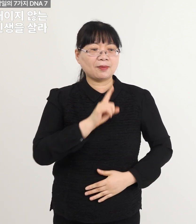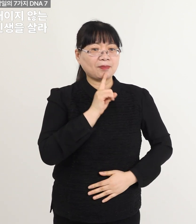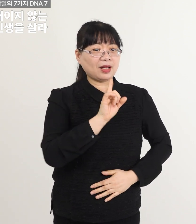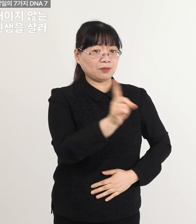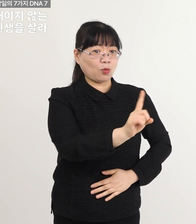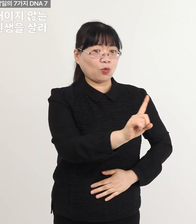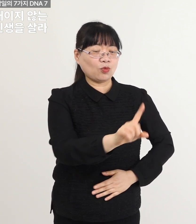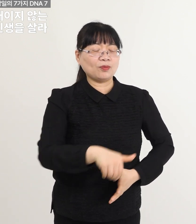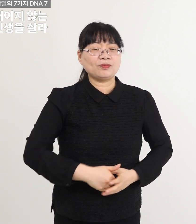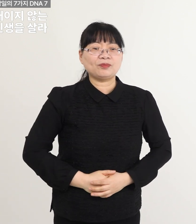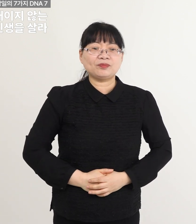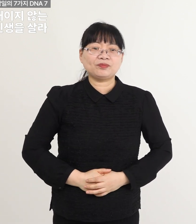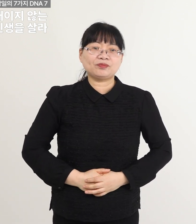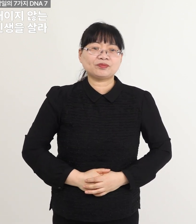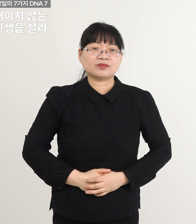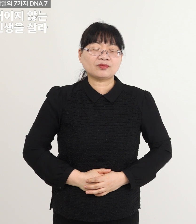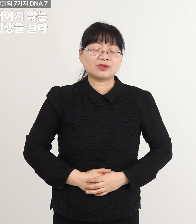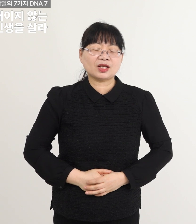얘기냐면